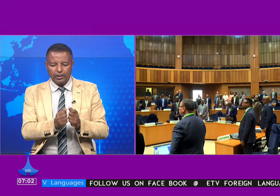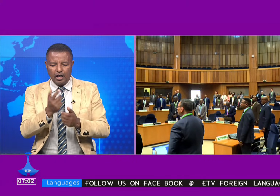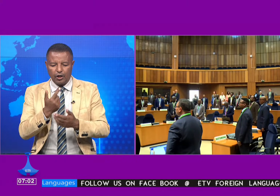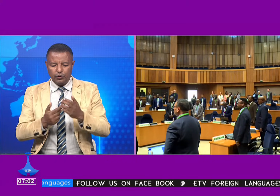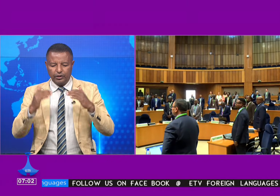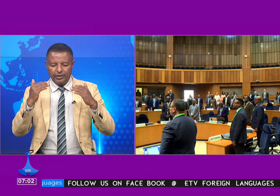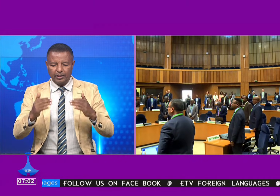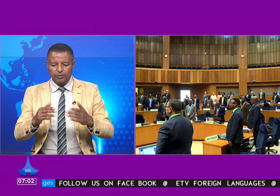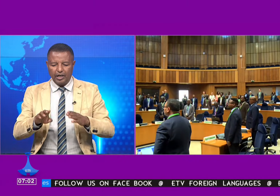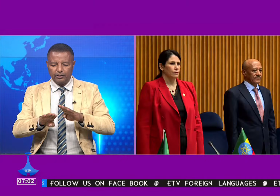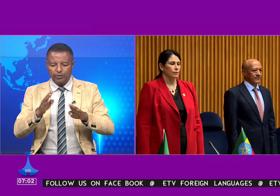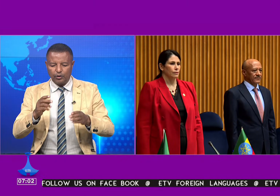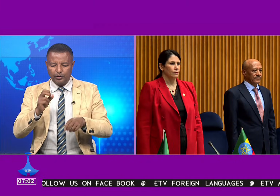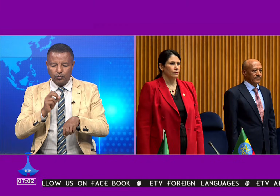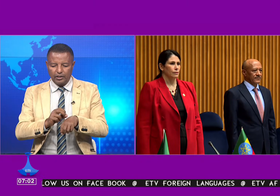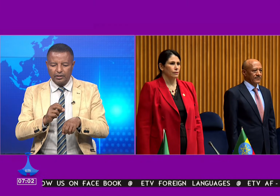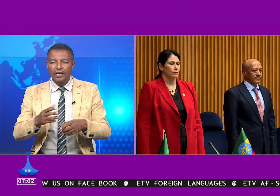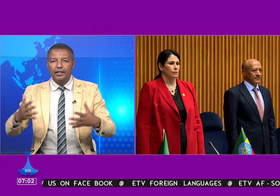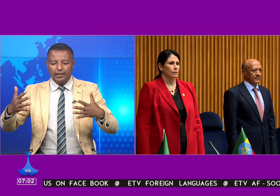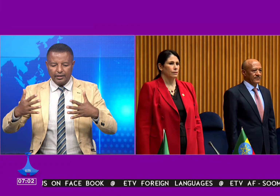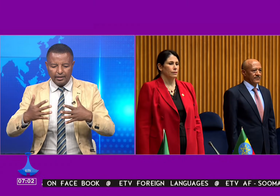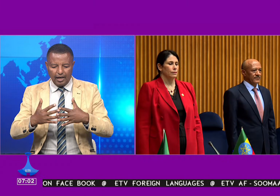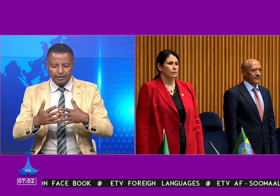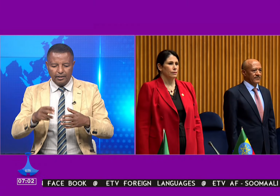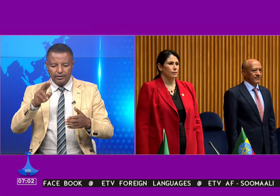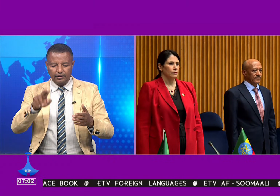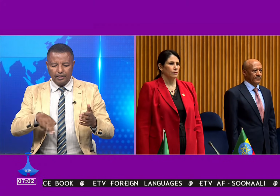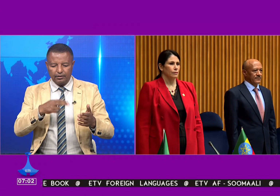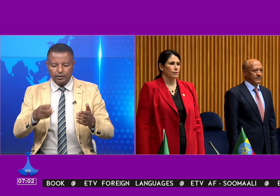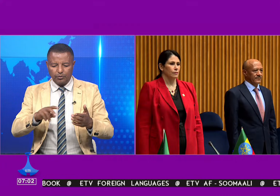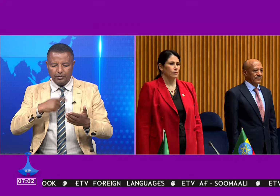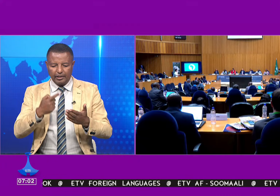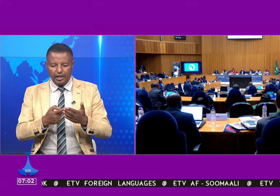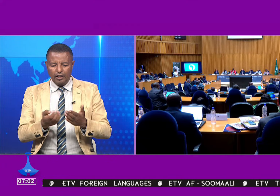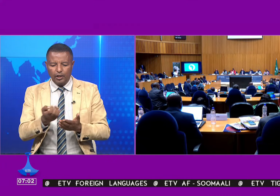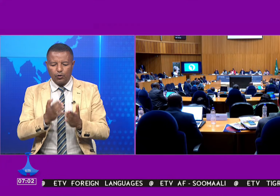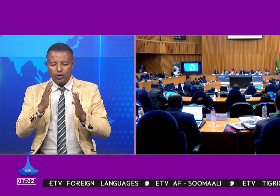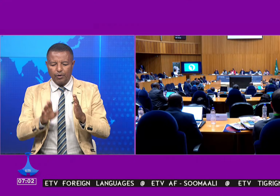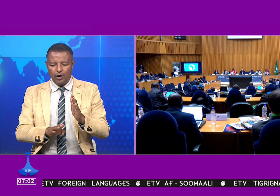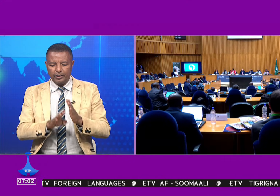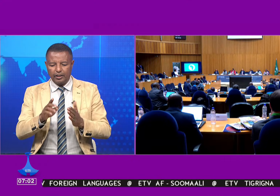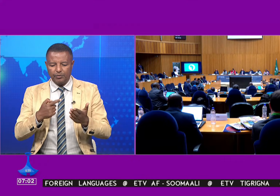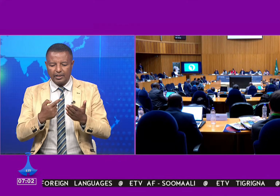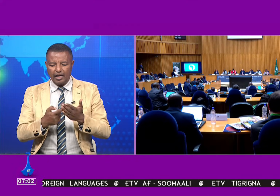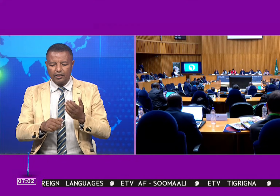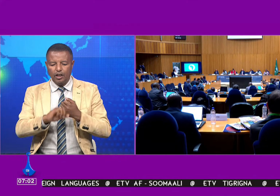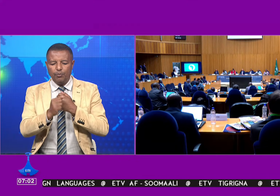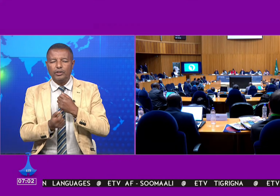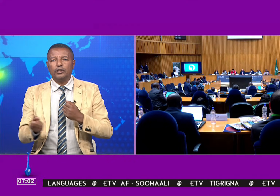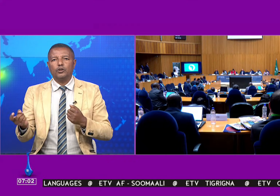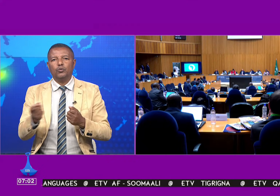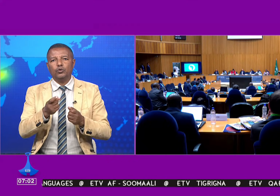ዳይሬክተሮች የጋራ ውይይት መድረክ ባስጀመሩበት ወቅት የተቀናጀ የስታቲስቲክስ መረጃ ለኢኮኖሚያዊ እድገት